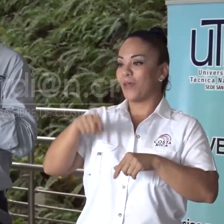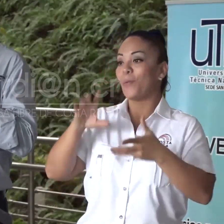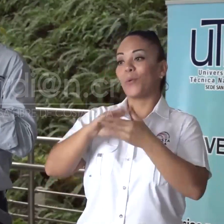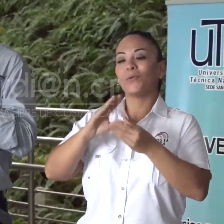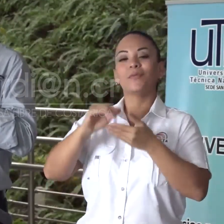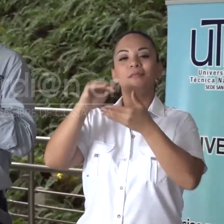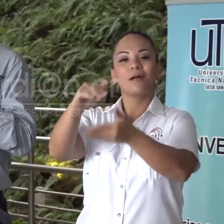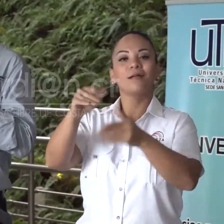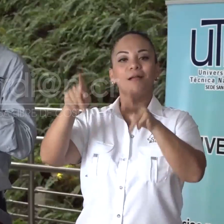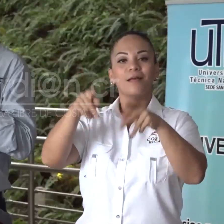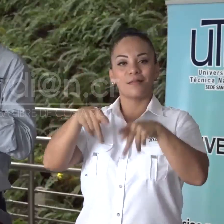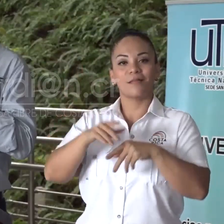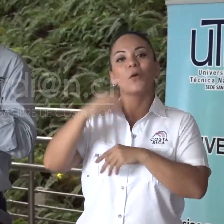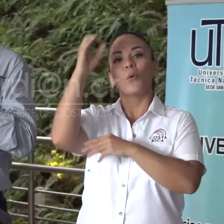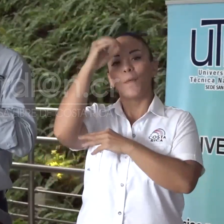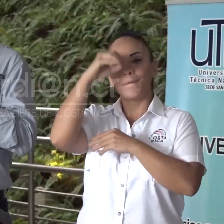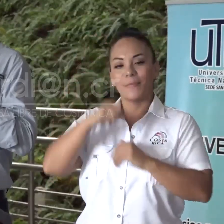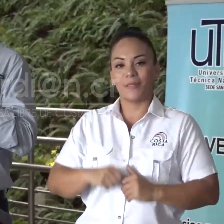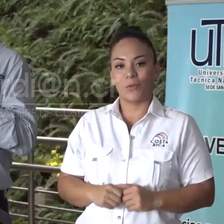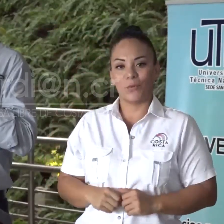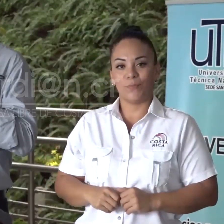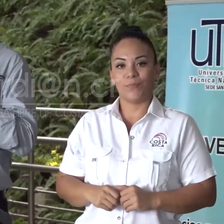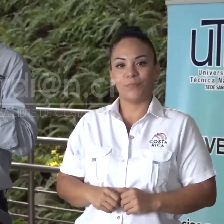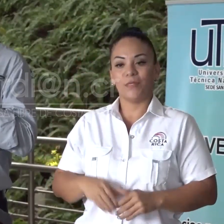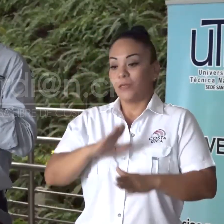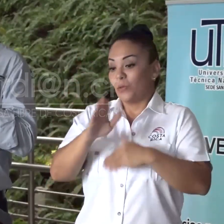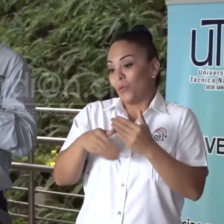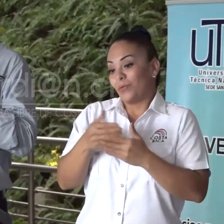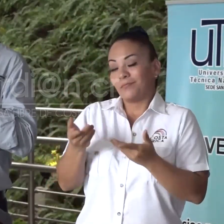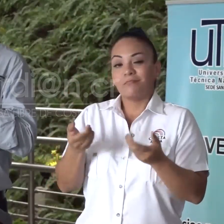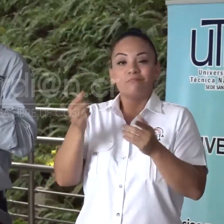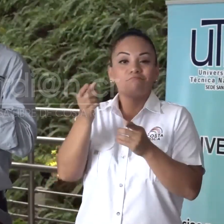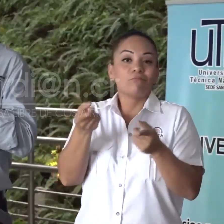la gente la opinión y el juicio